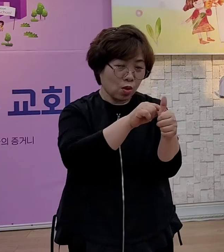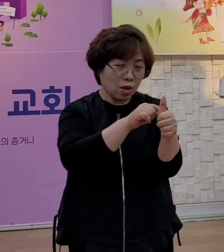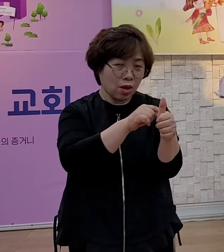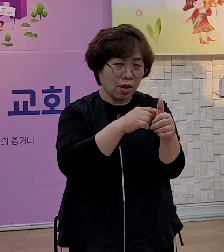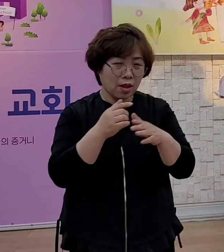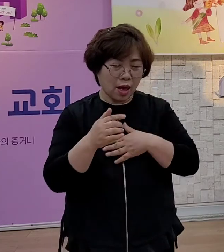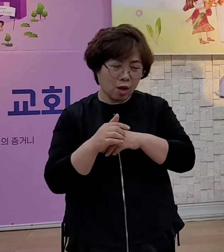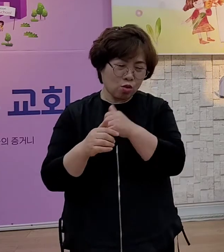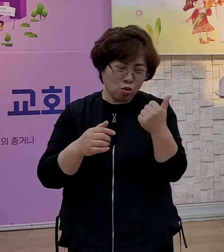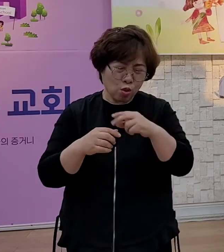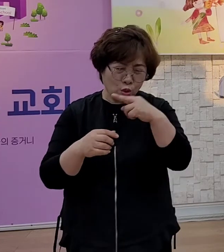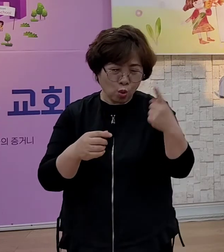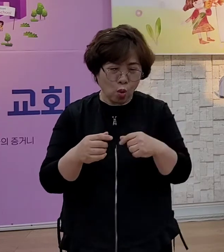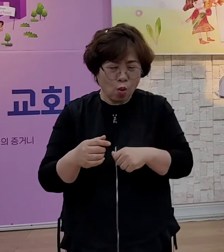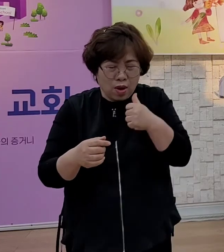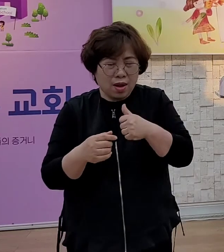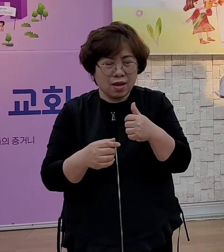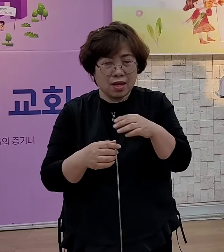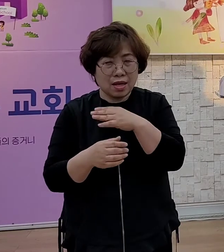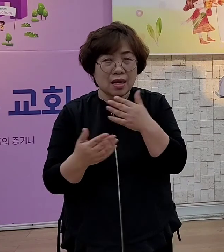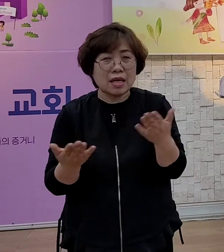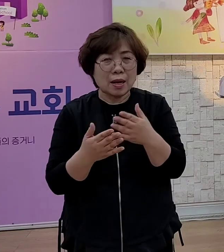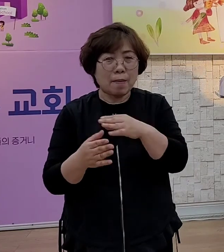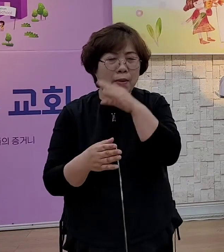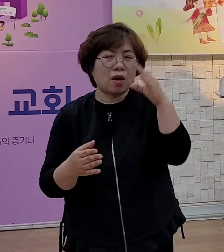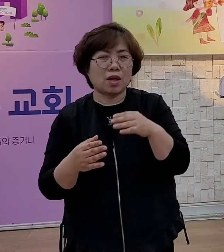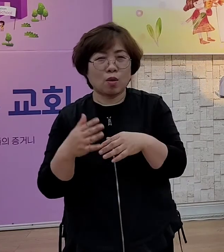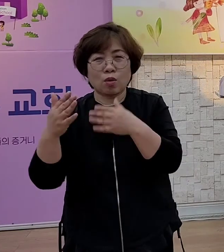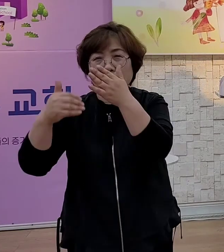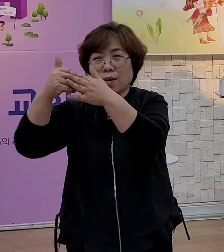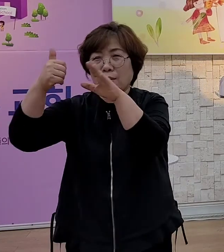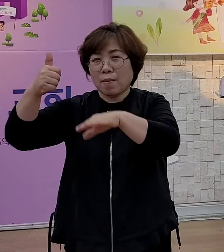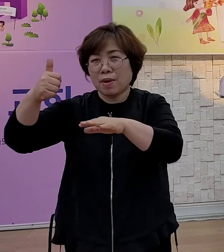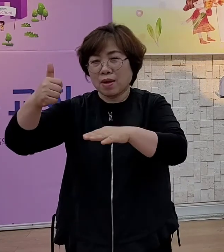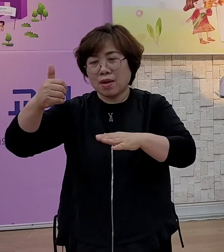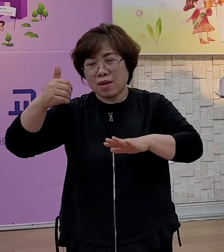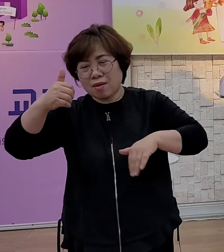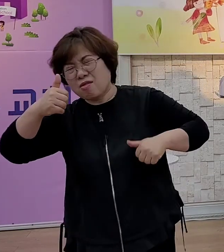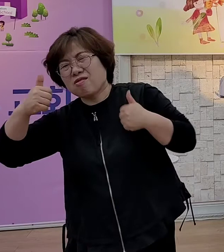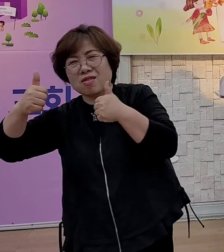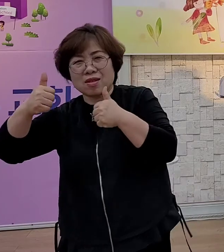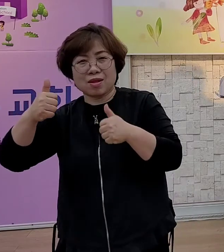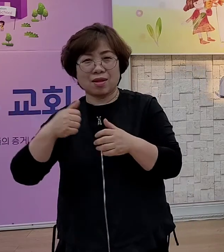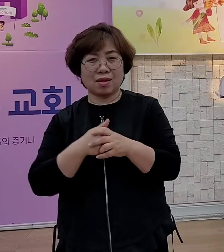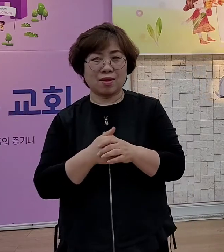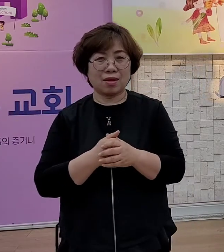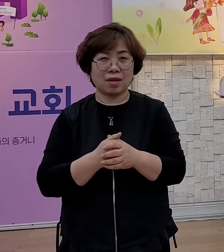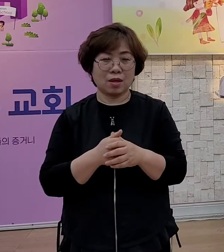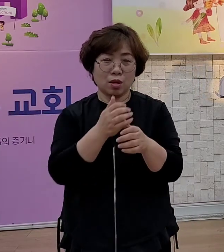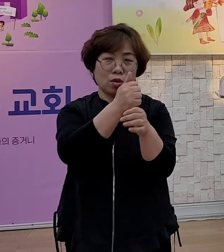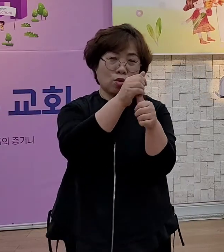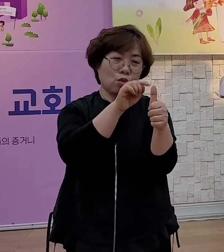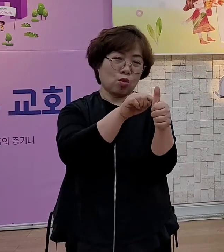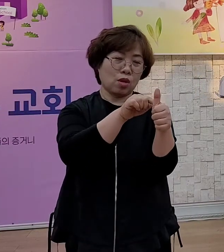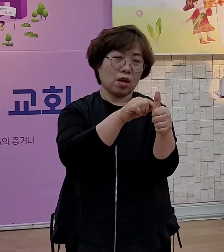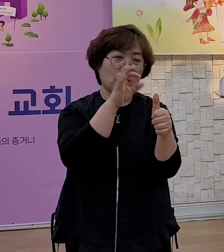옳습니다. 이러고 있는 이 요나의 모습을 보게 된다는 것입니다. 여러분, 우리는